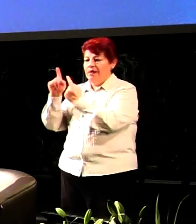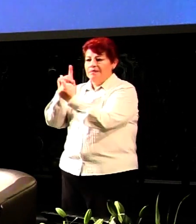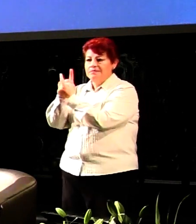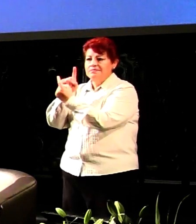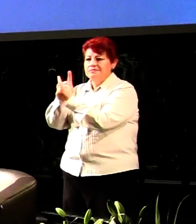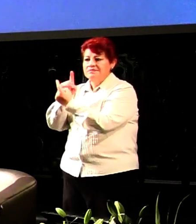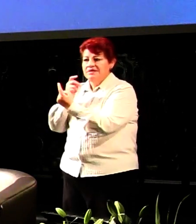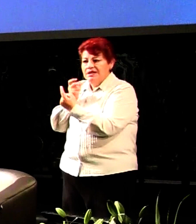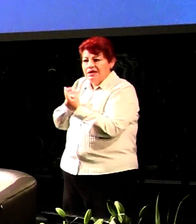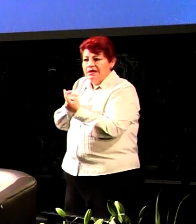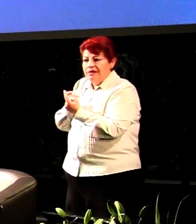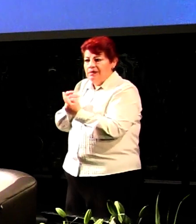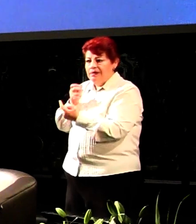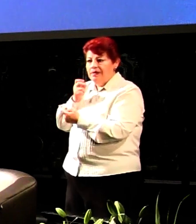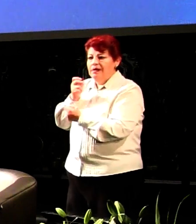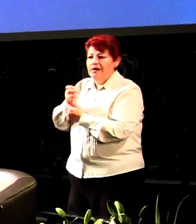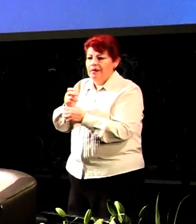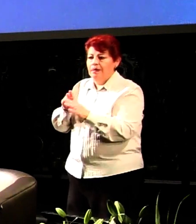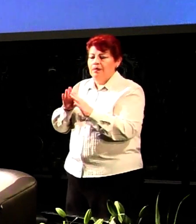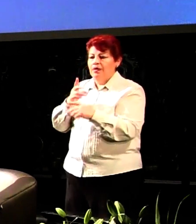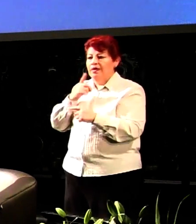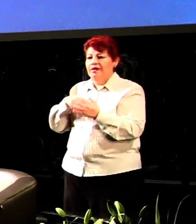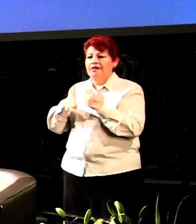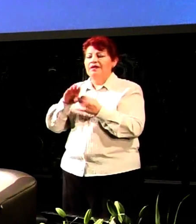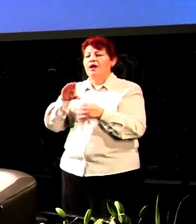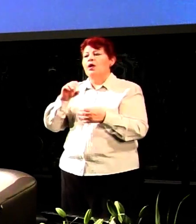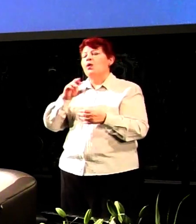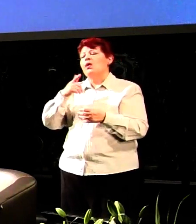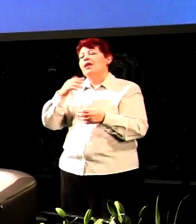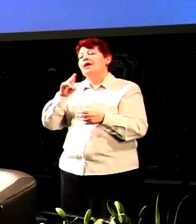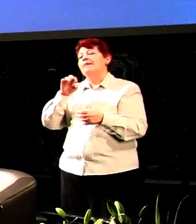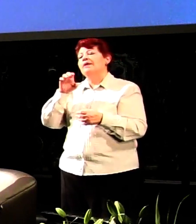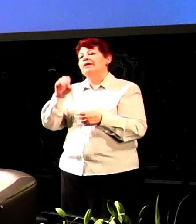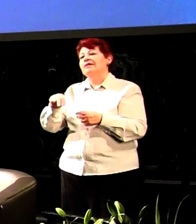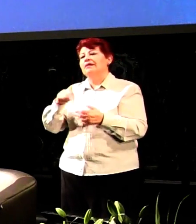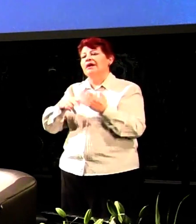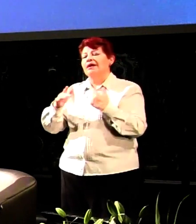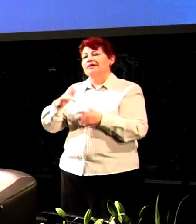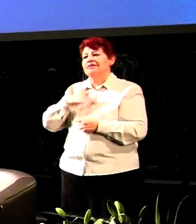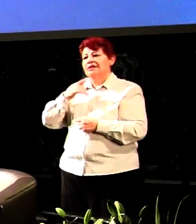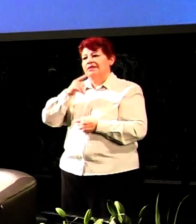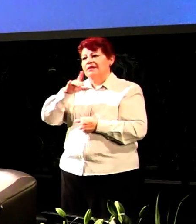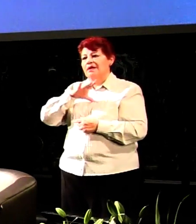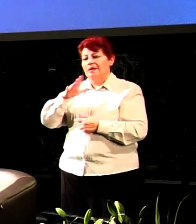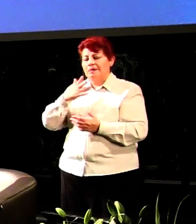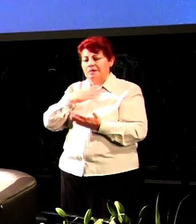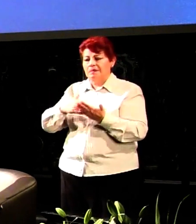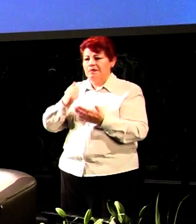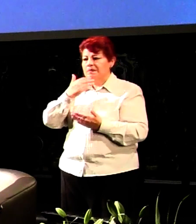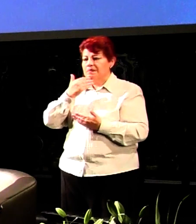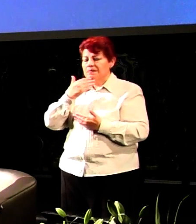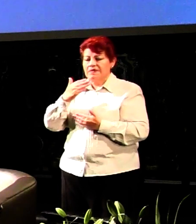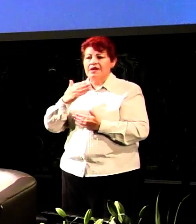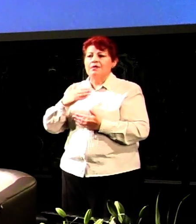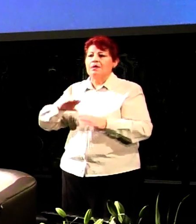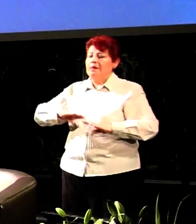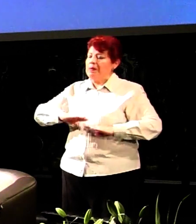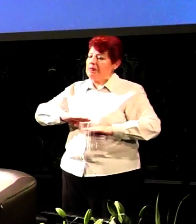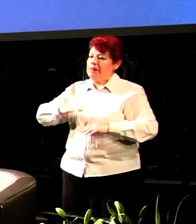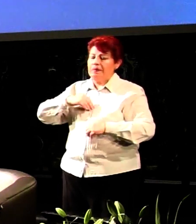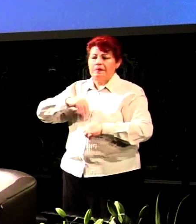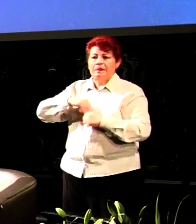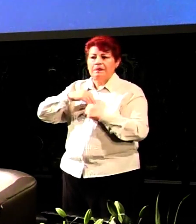es precisamente, como lo dice Daniel Goleman, es lo que nos da un sentido de éxito en la vida, una probabilidad mayor